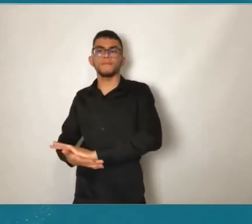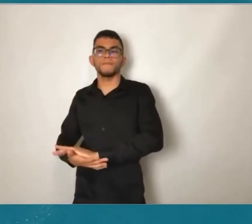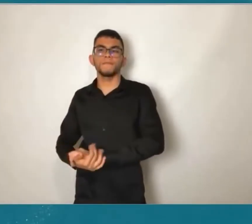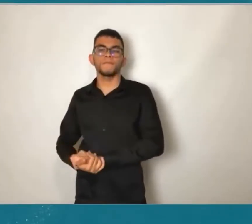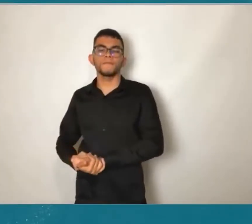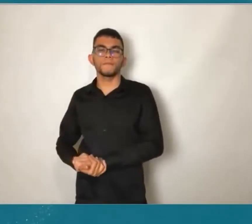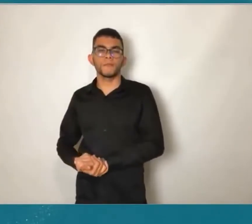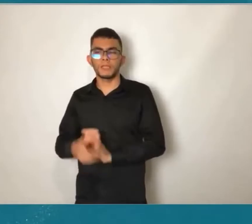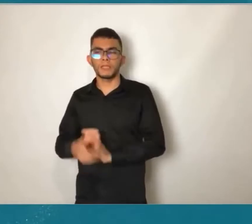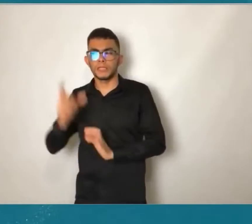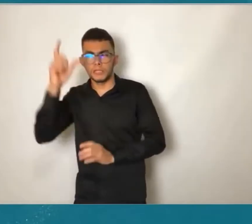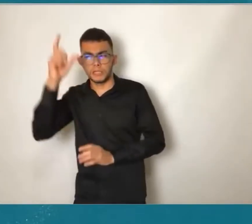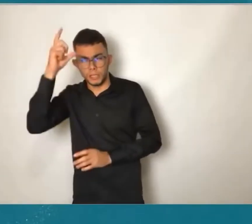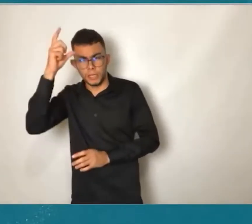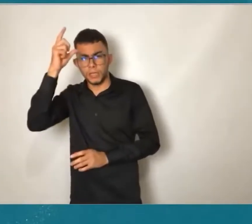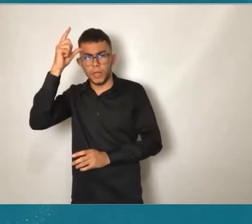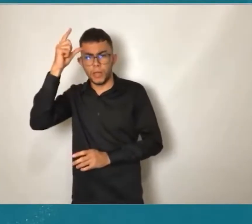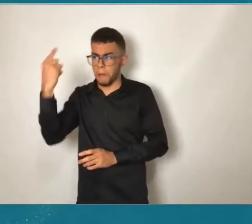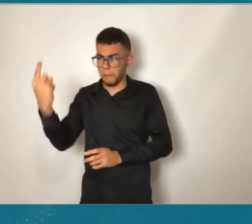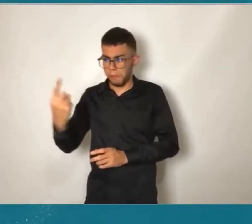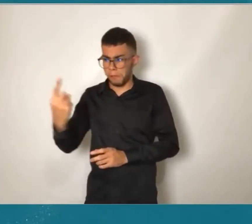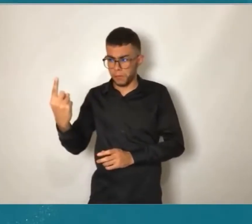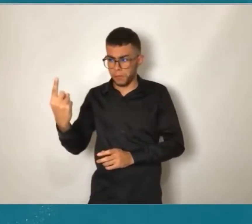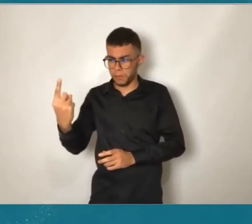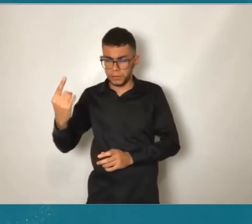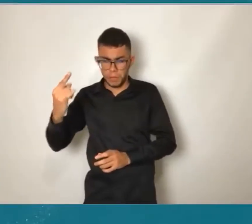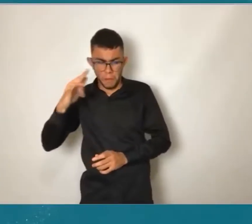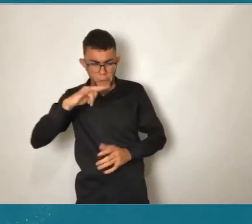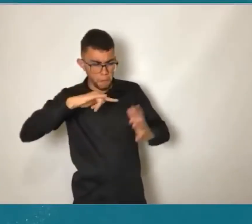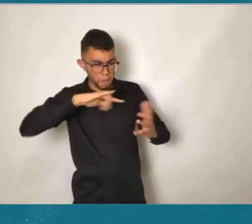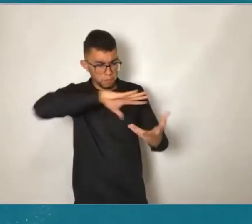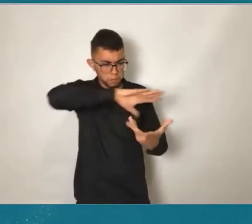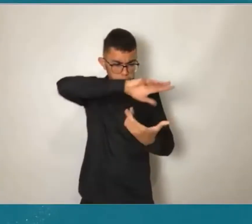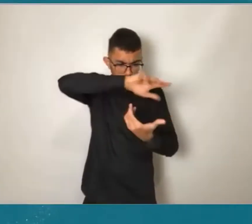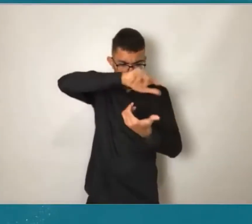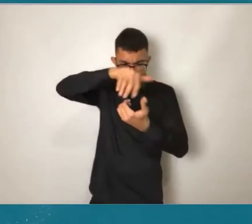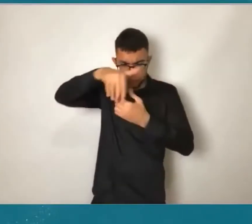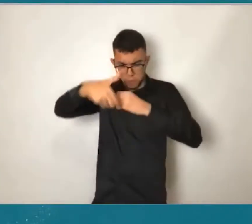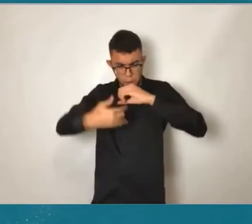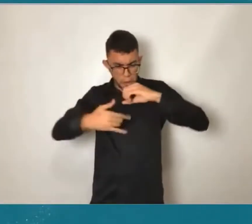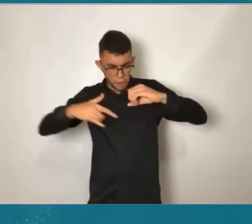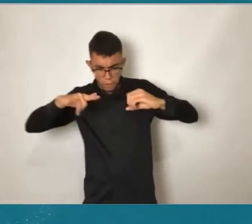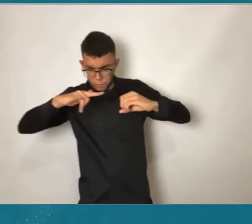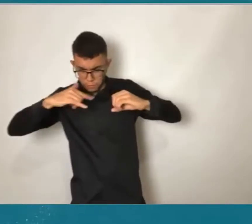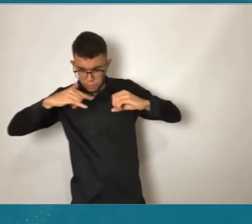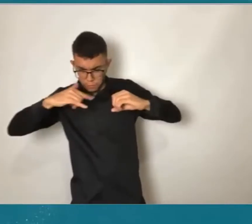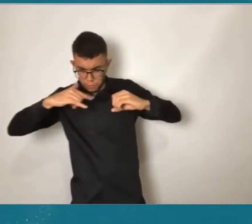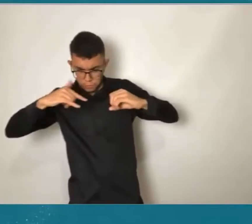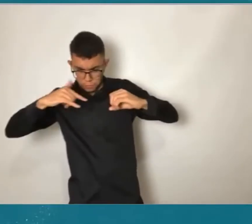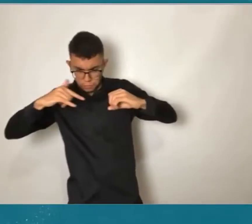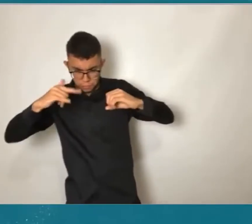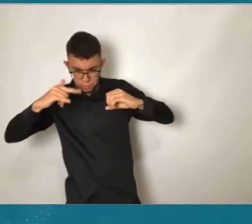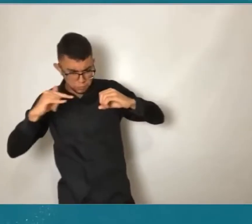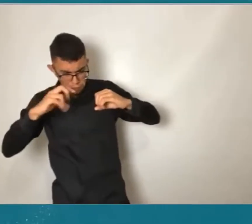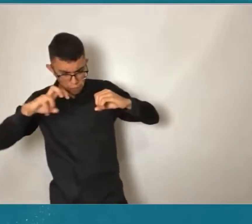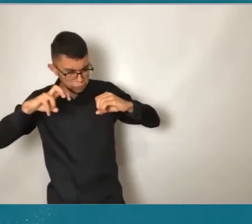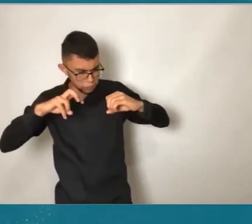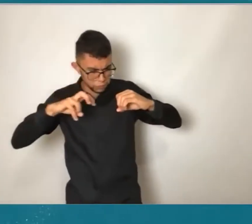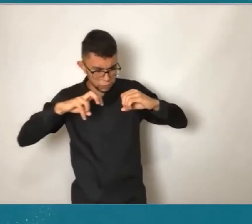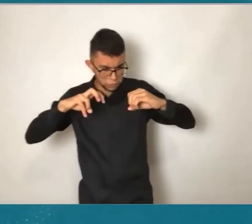achando-se grávida, grita com as dores de parto, sofrendo tormentos para dar luz. Essa mulher é